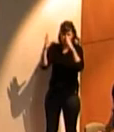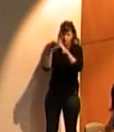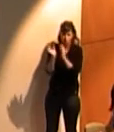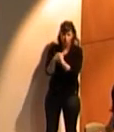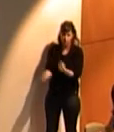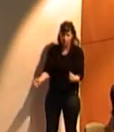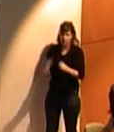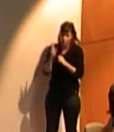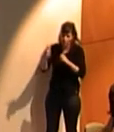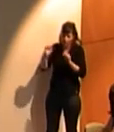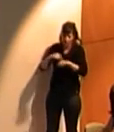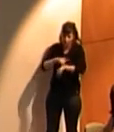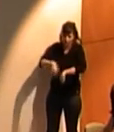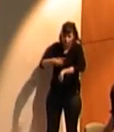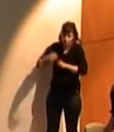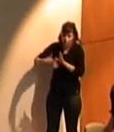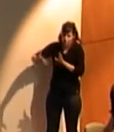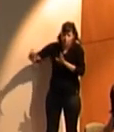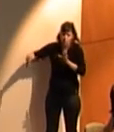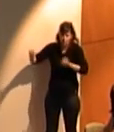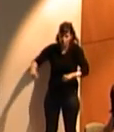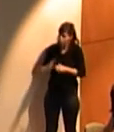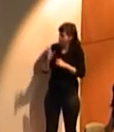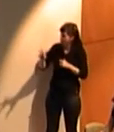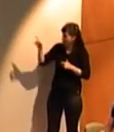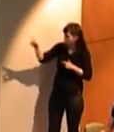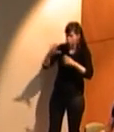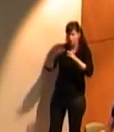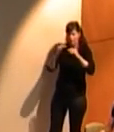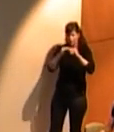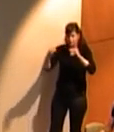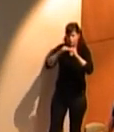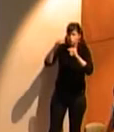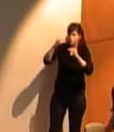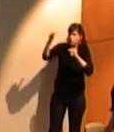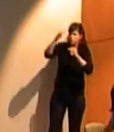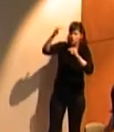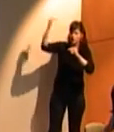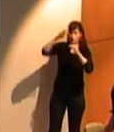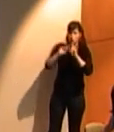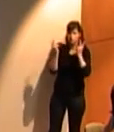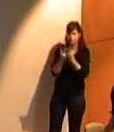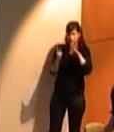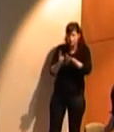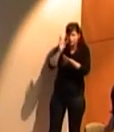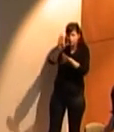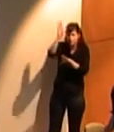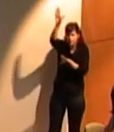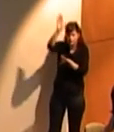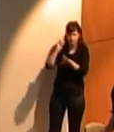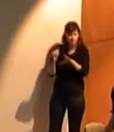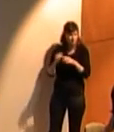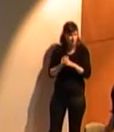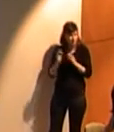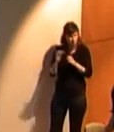pourrait en parler pendant des heures, mais il a vraiment travaillé sur des univers à chaque étage aussi. Parce que ce monsieur, Monsieur Lemoine, qui était,